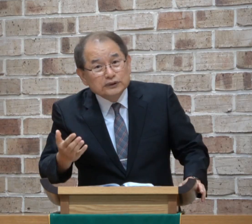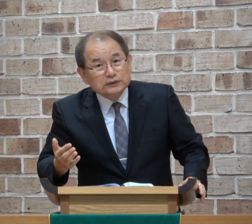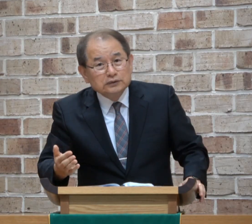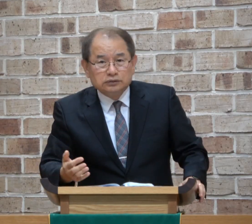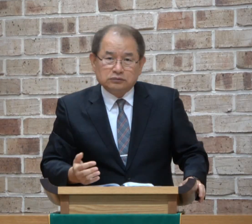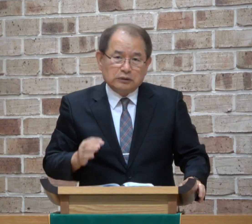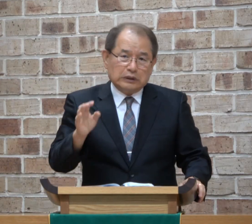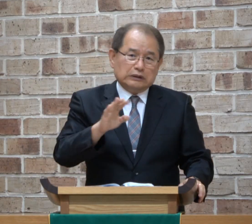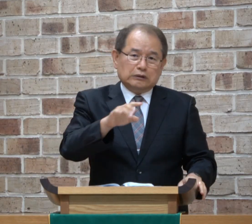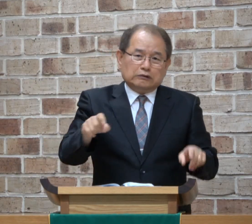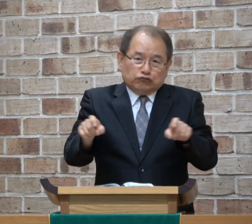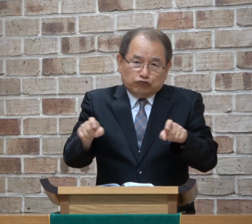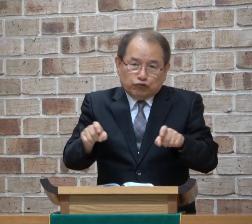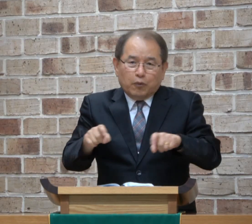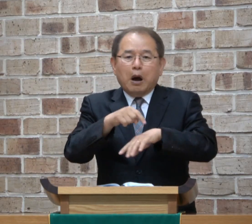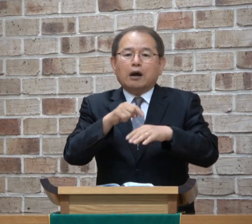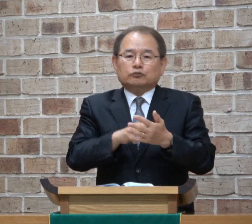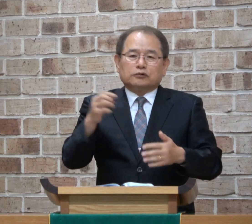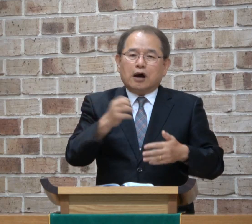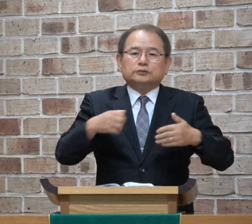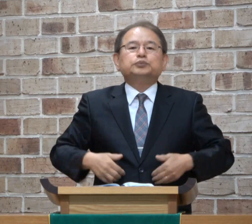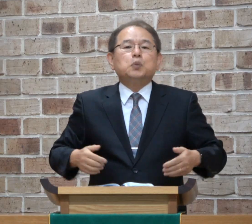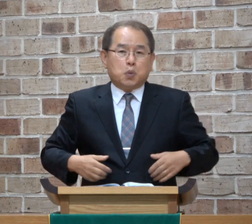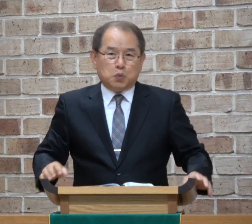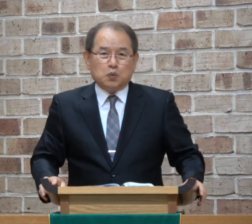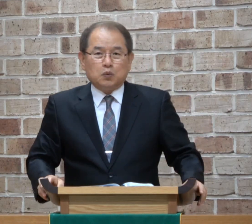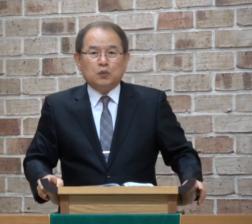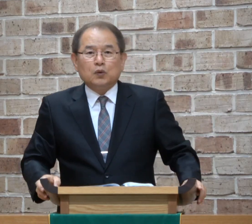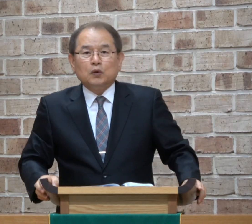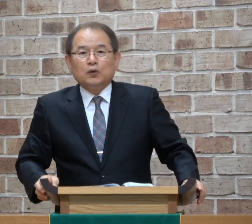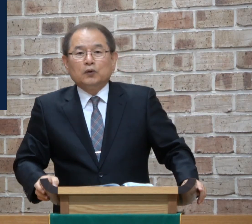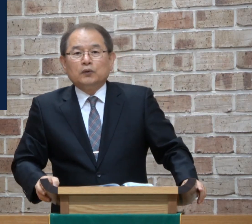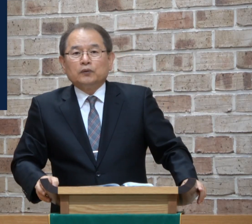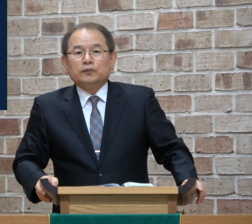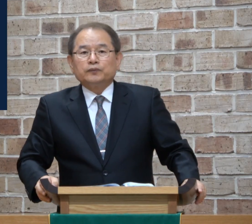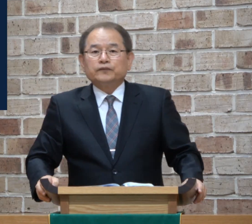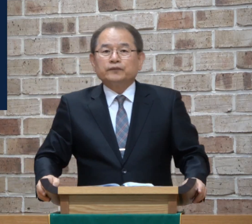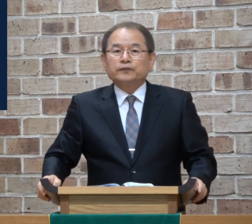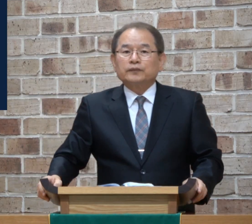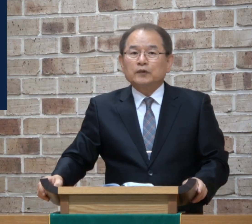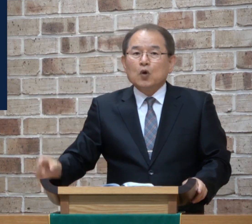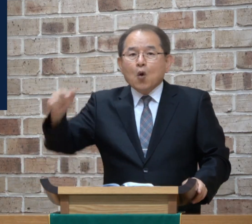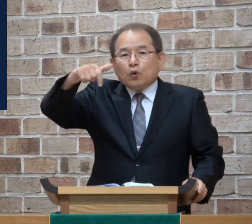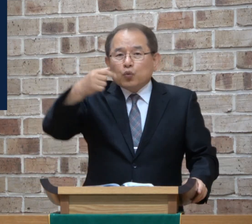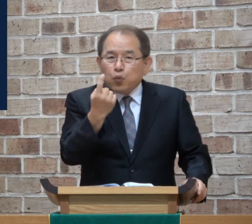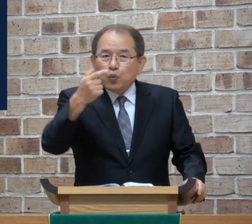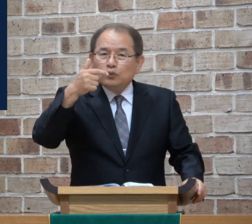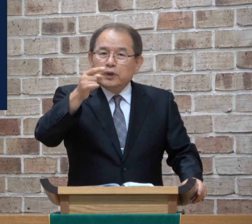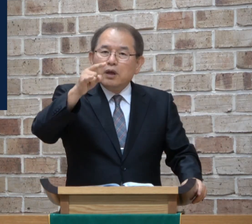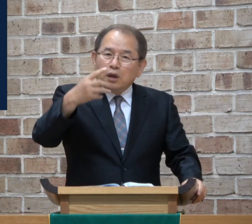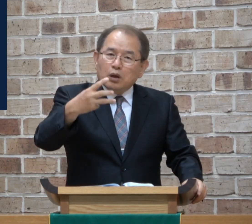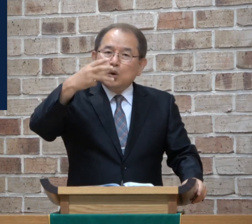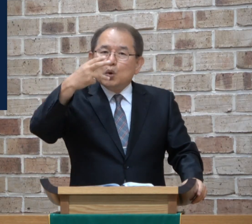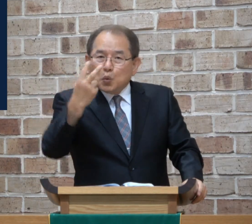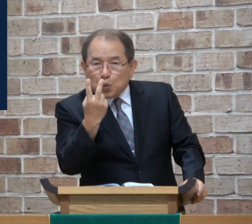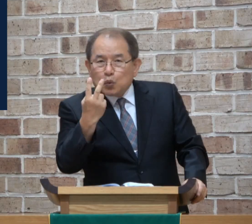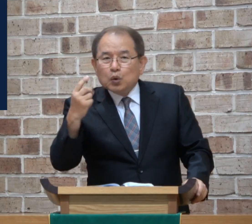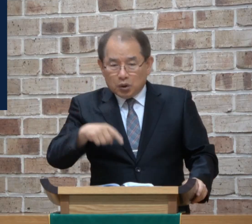우리는 그렇게 물들지 않고 구별되어 있어야 되는 것입니다. 항상 하나님 앞에 두렵고 떨리는 마음으로 바로 서야 되는 것입니다. 고넬료라는